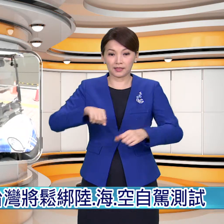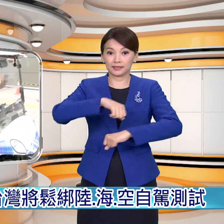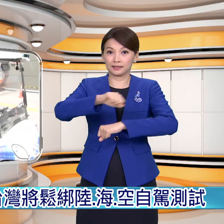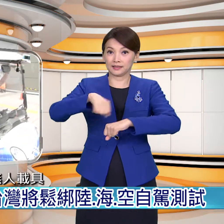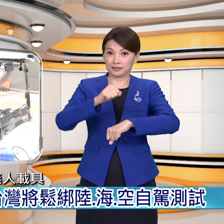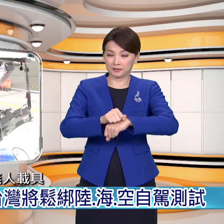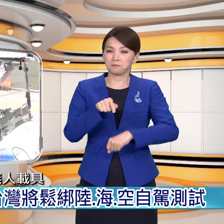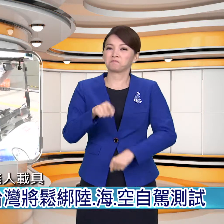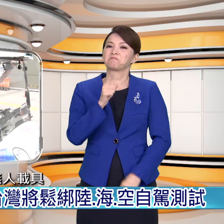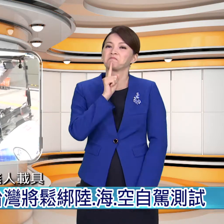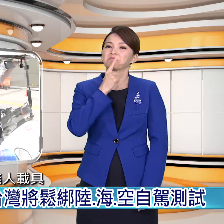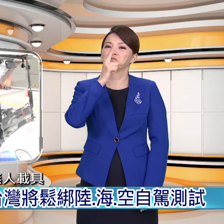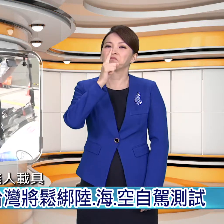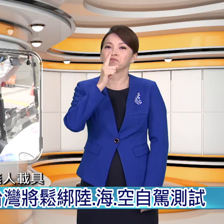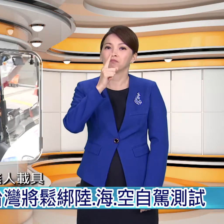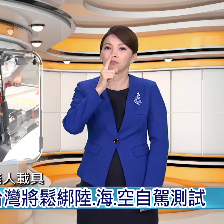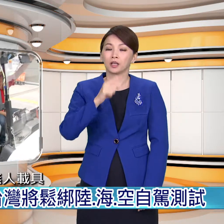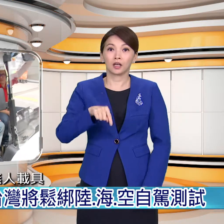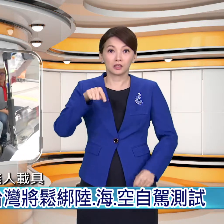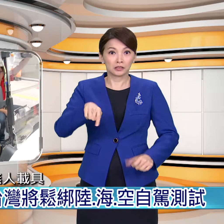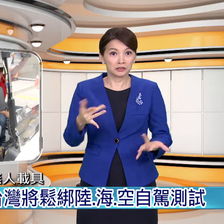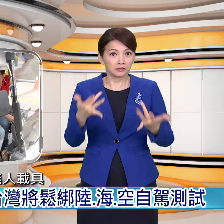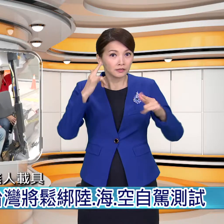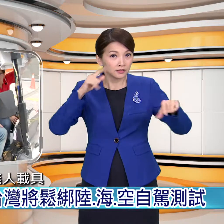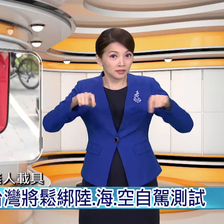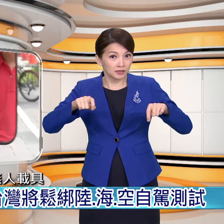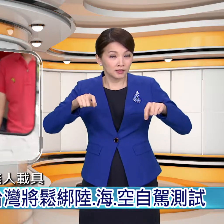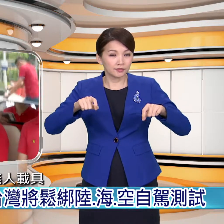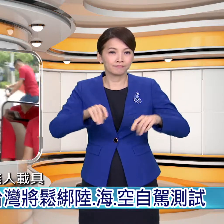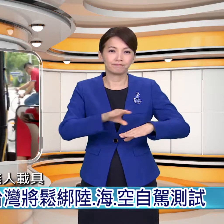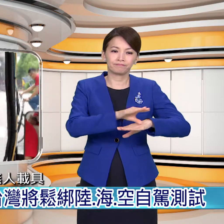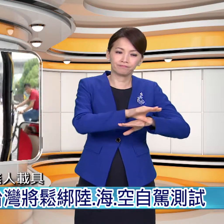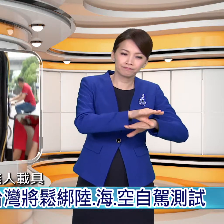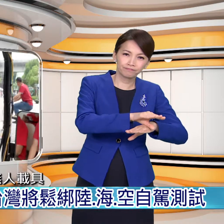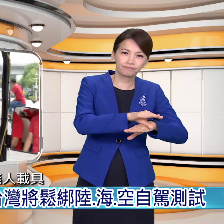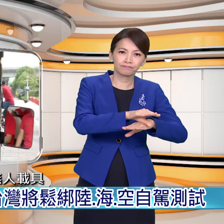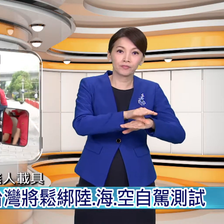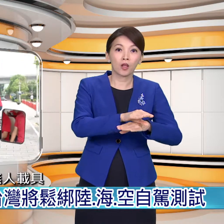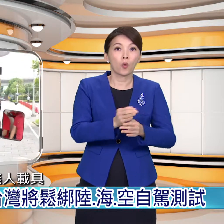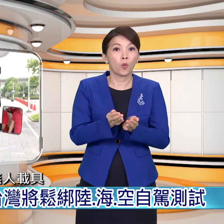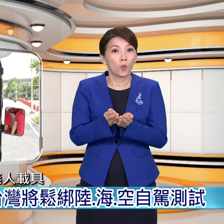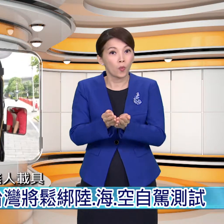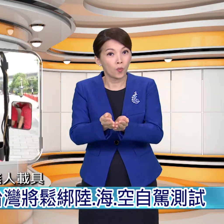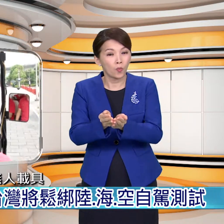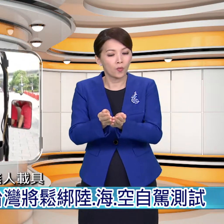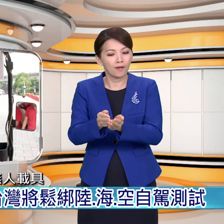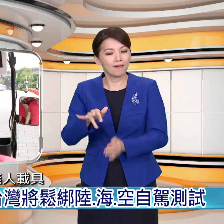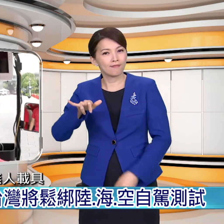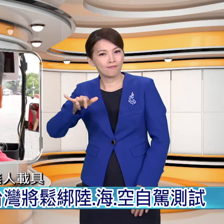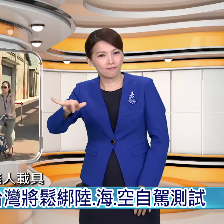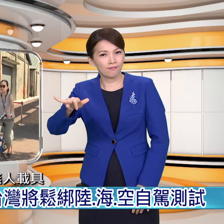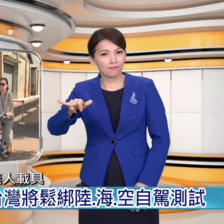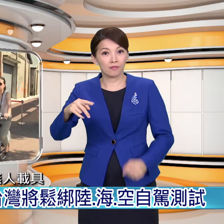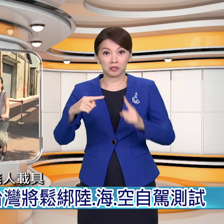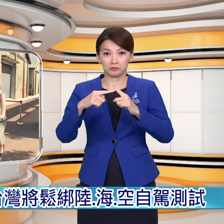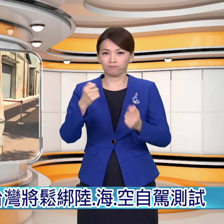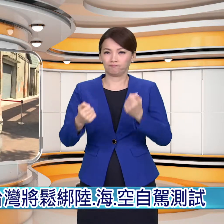案囊括了陆、海、空无人载具，创下全球首